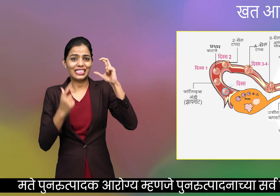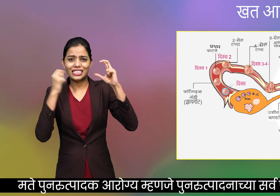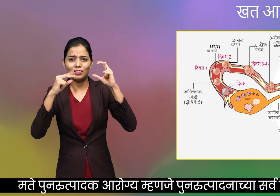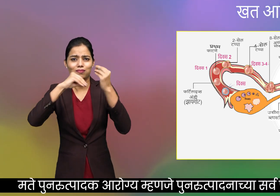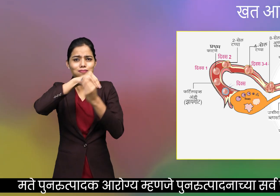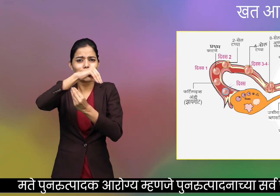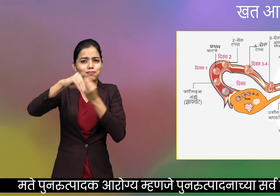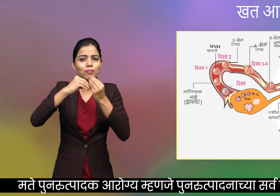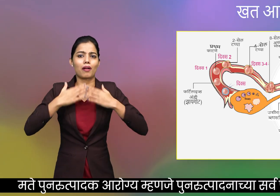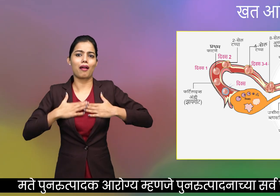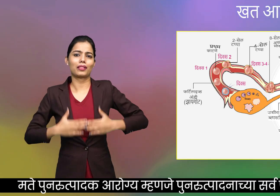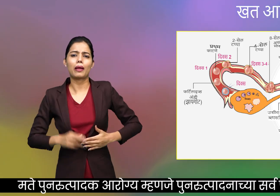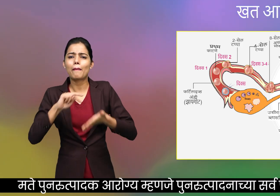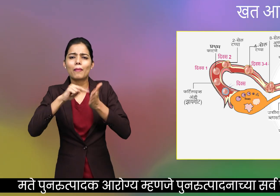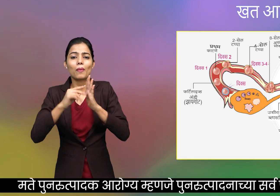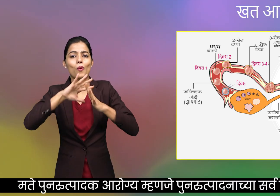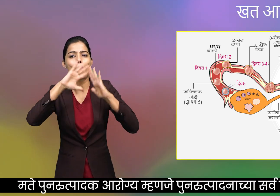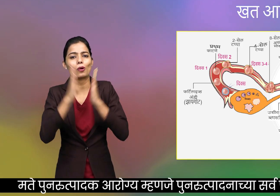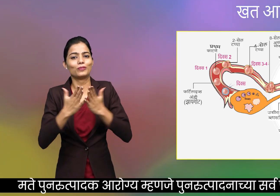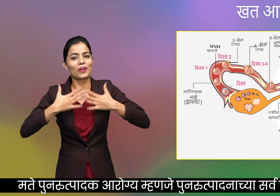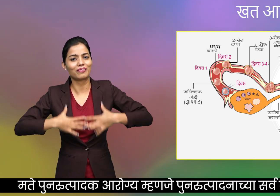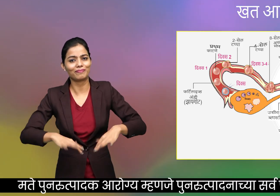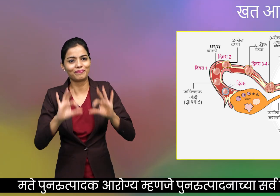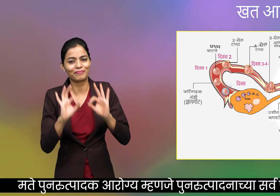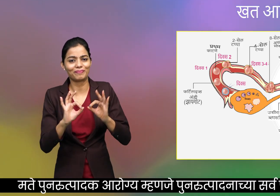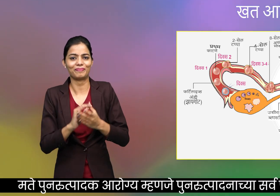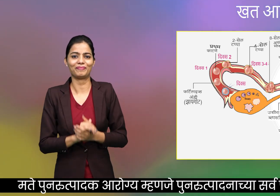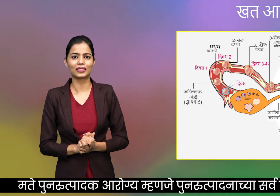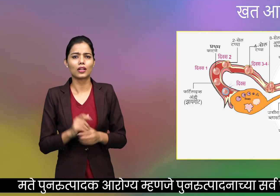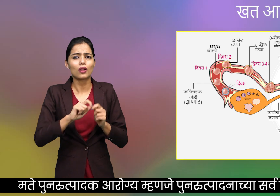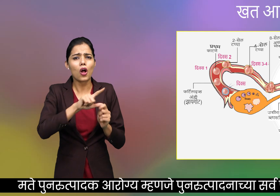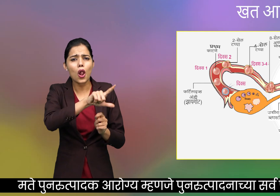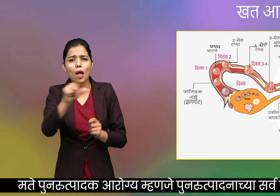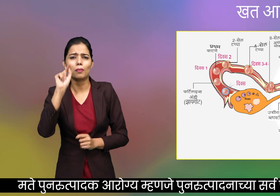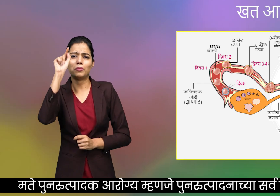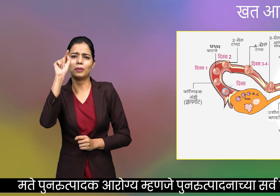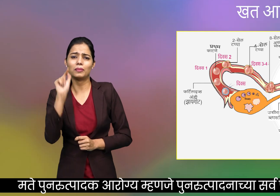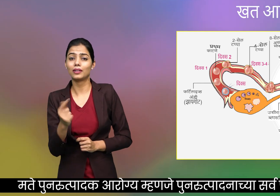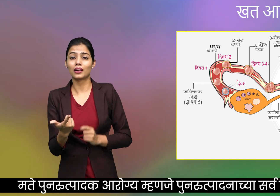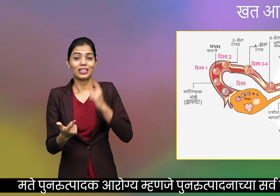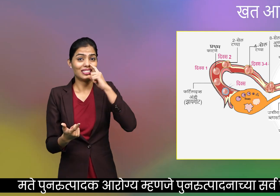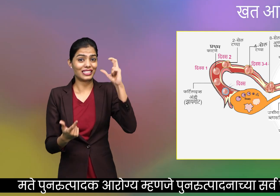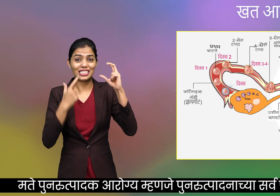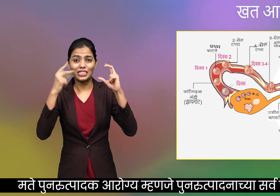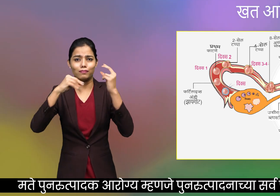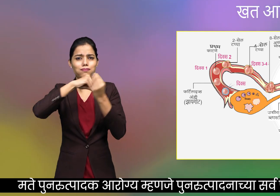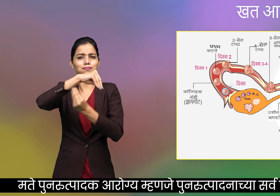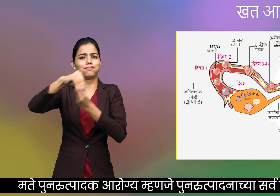मते पुनरुत्पादन आरोग्य म्हणजे पुनरुत्पादनाच्या सर्व पैलूंमध्ये संपूर्ण कल्याण.